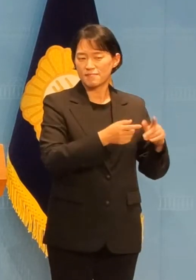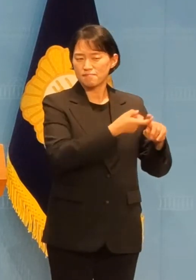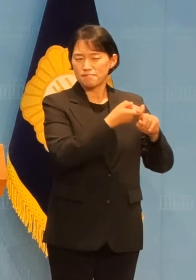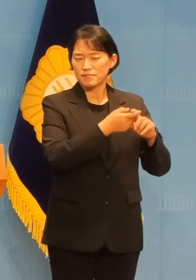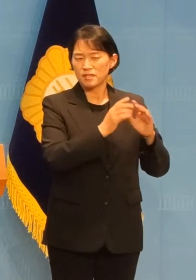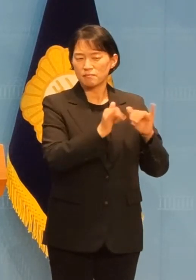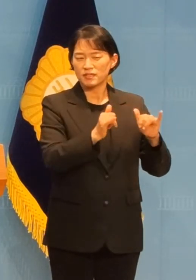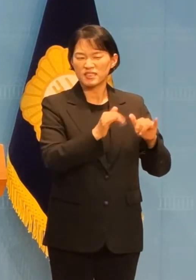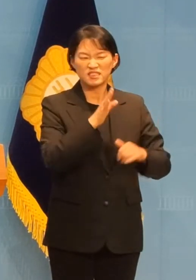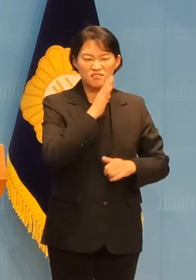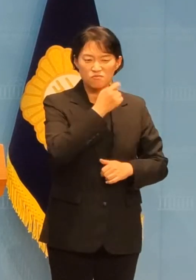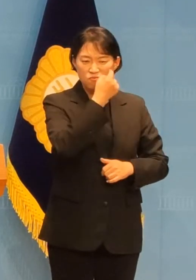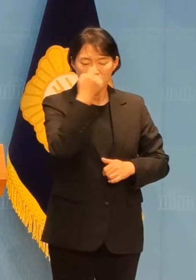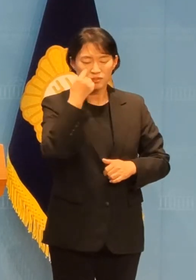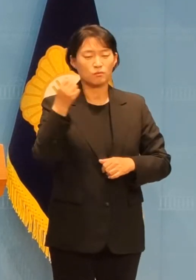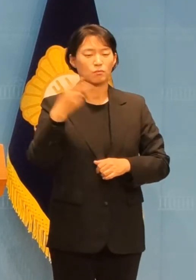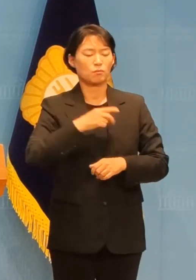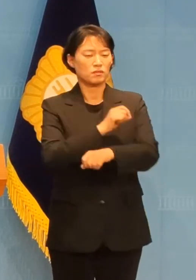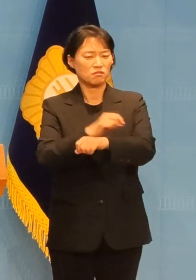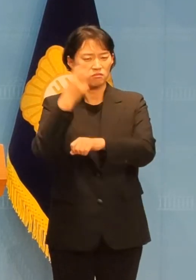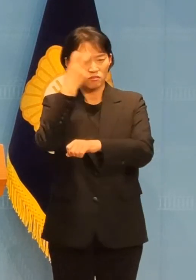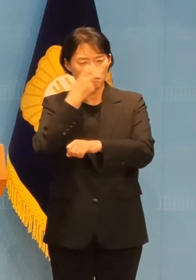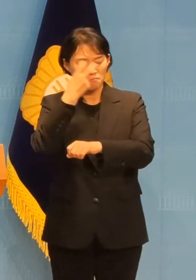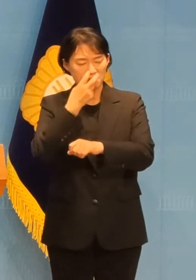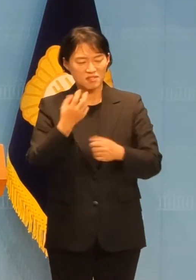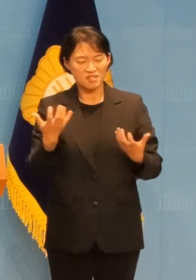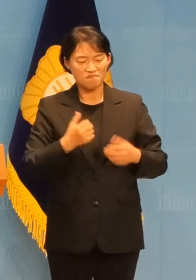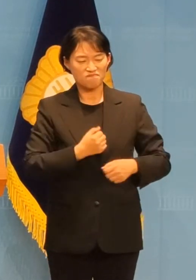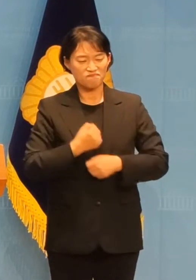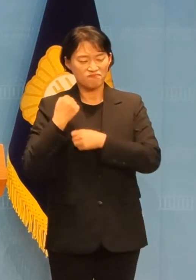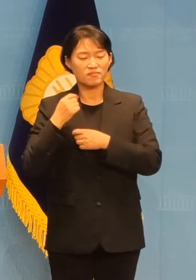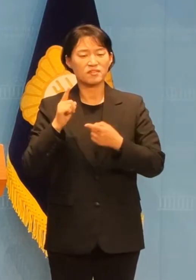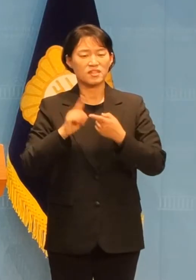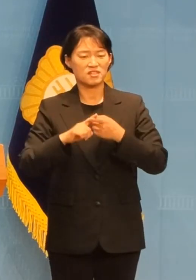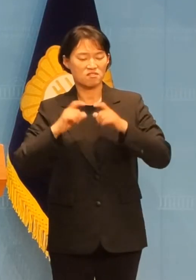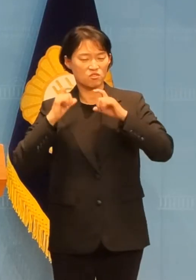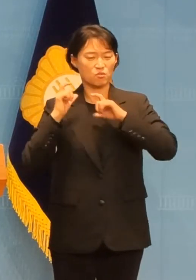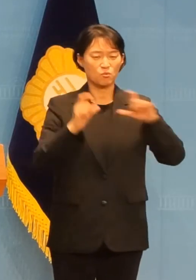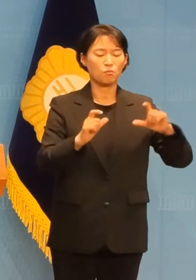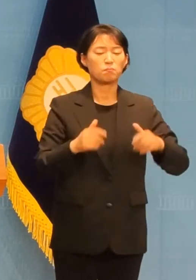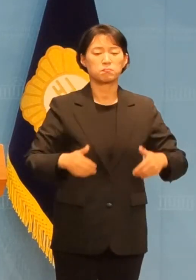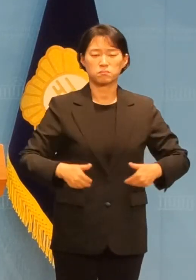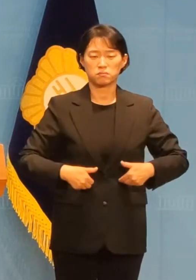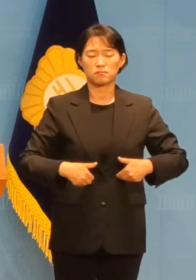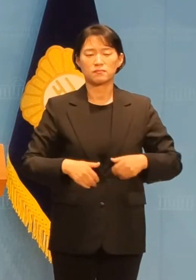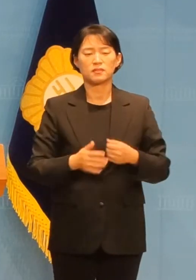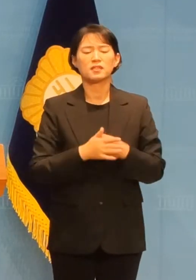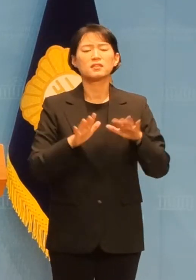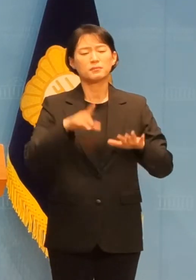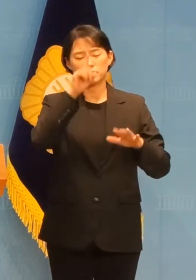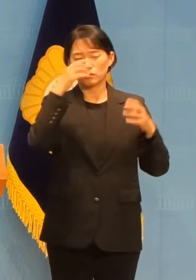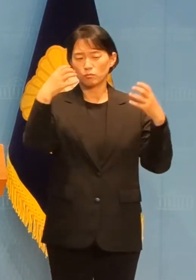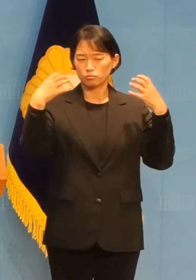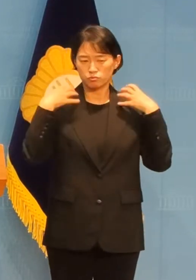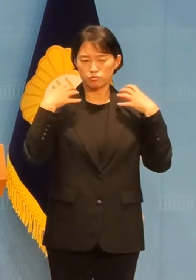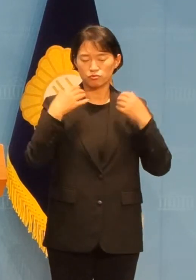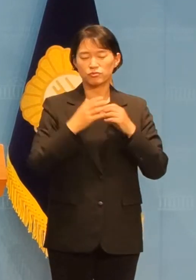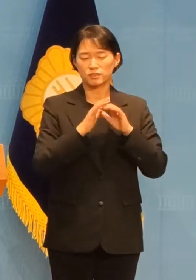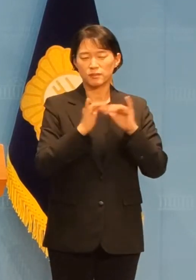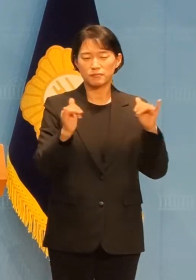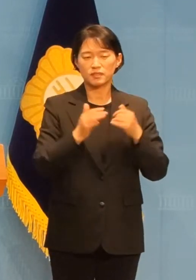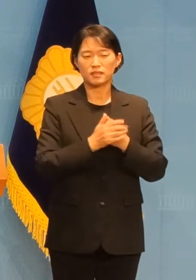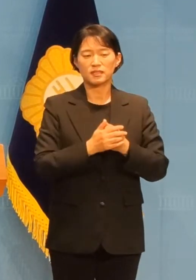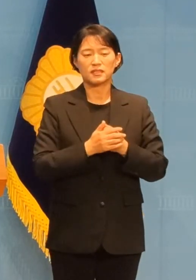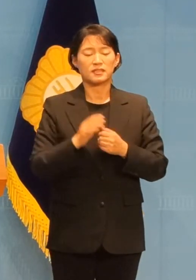진상규명 지시와 특검의 직무유기에 대한 엄중한 경고입니다. 현 정부 장차관 인사부터 대선